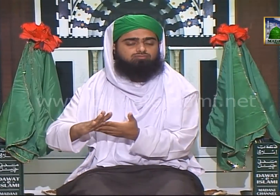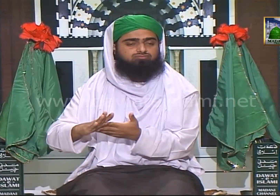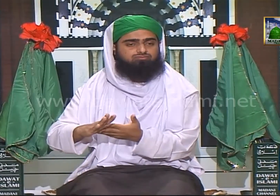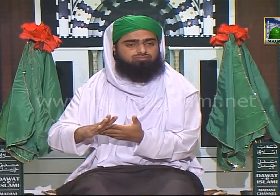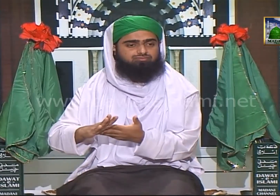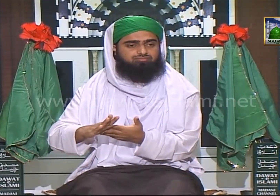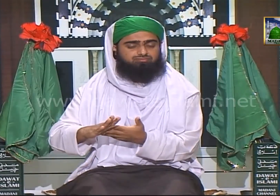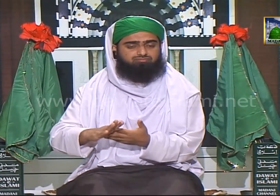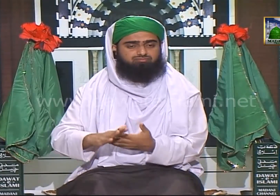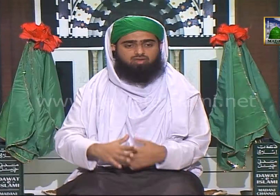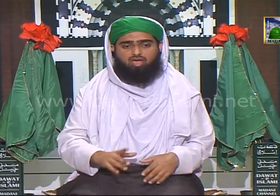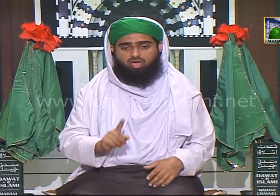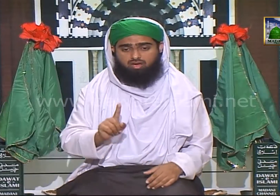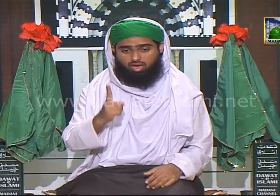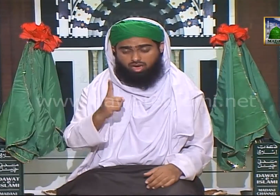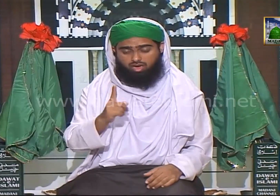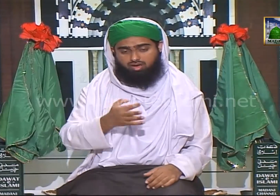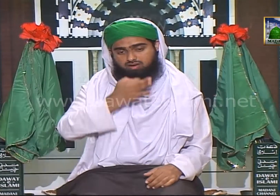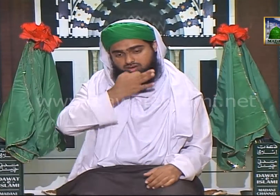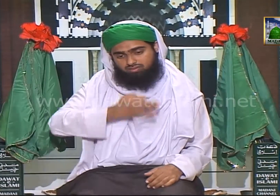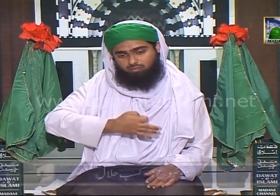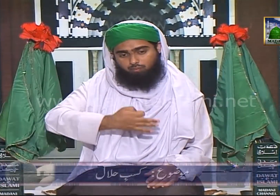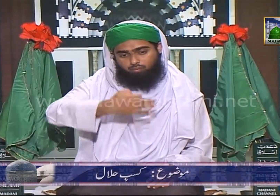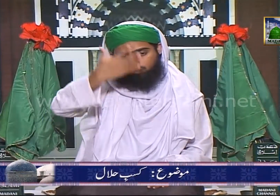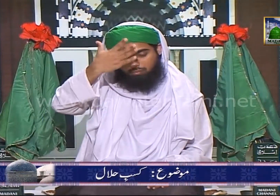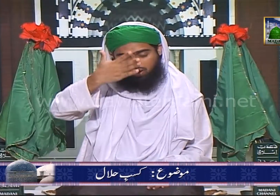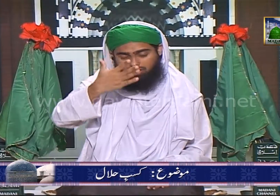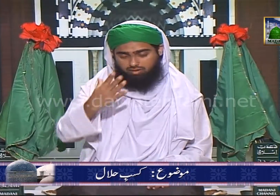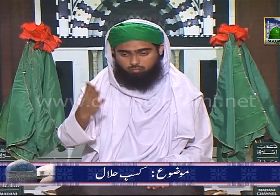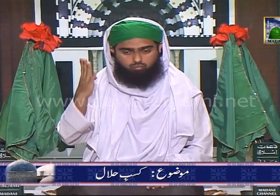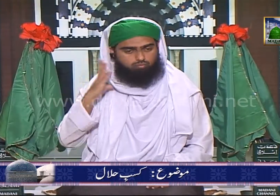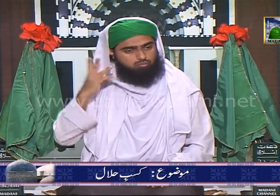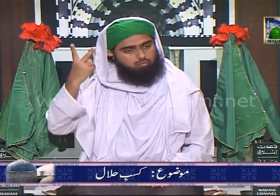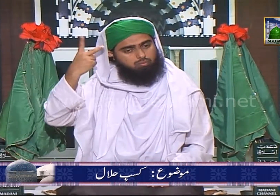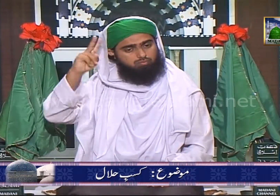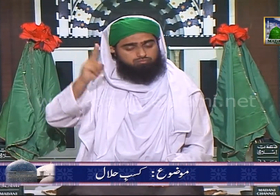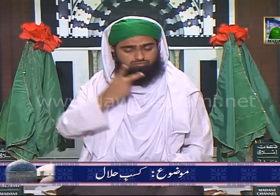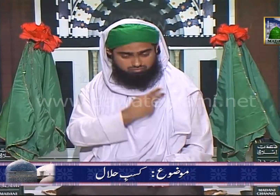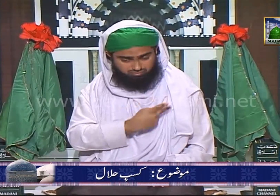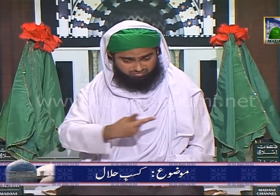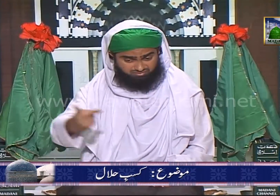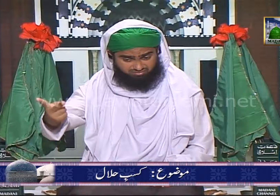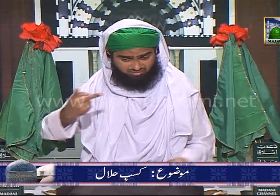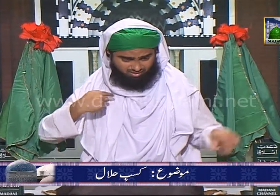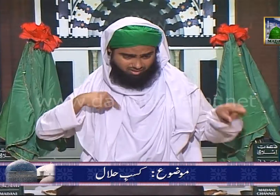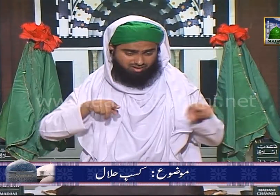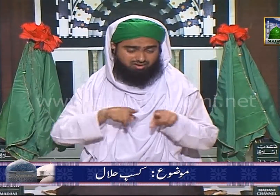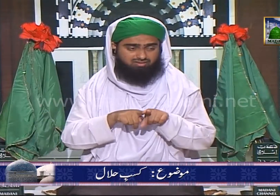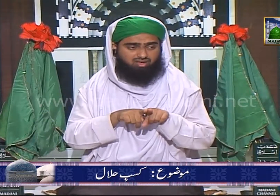تو وزندار ایک تسبیح ہے، یعنی کوئی کہہ دے سبحان اللہ تو وہ میری تمام تر سلطنت سے اس کا سبحان